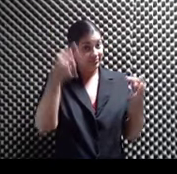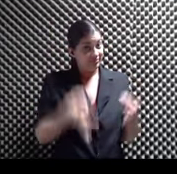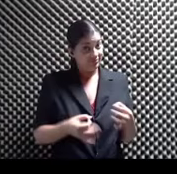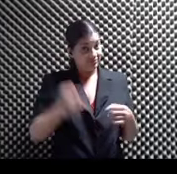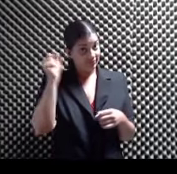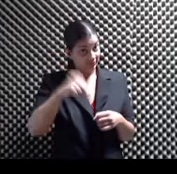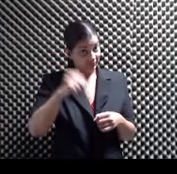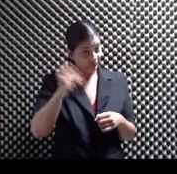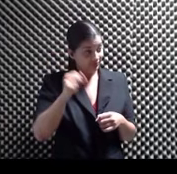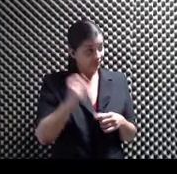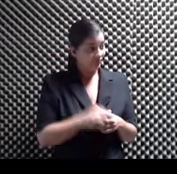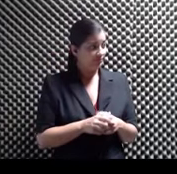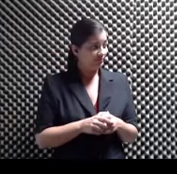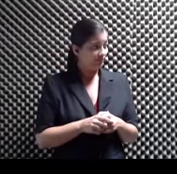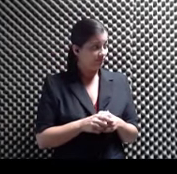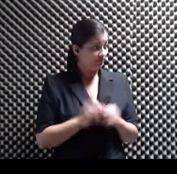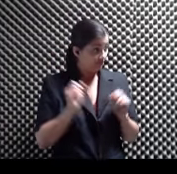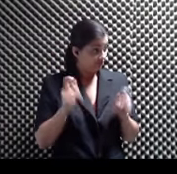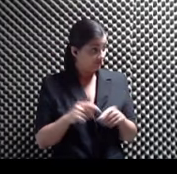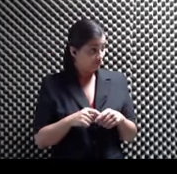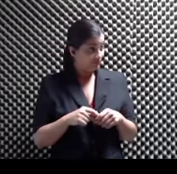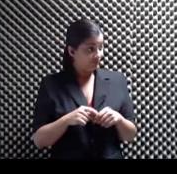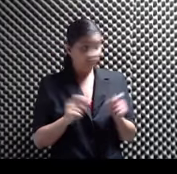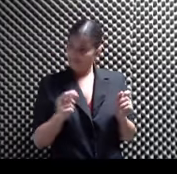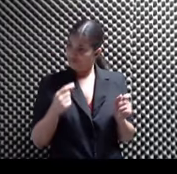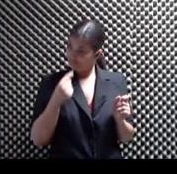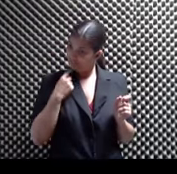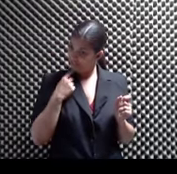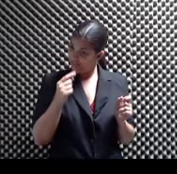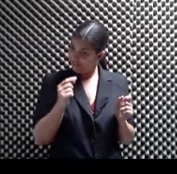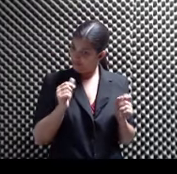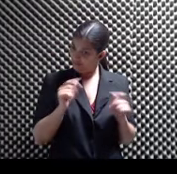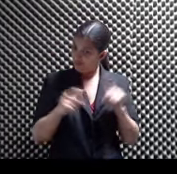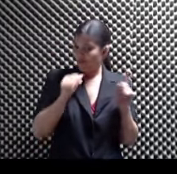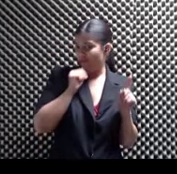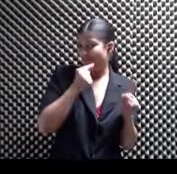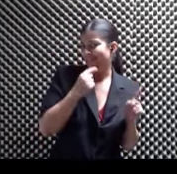Oh, okay. Ya lo sí. Dijiste sin decirlo, tranquilo. Okay.